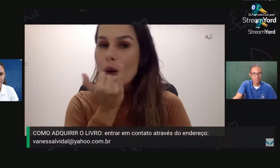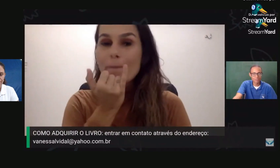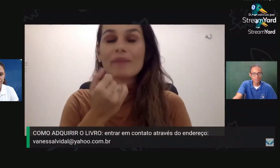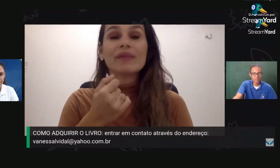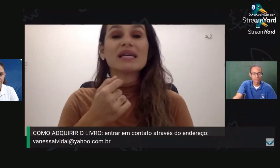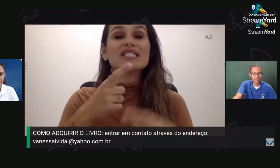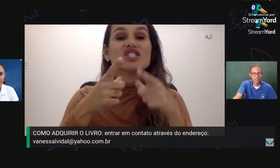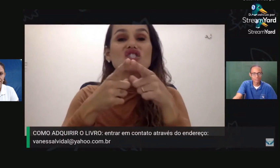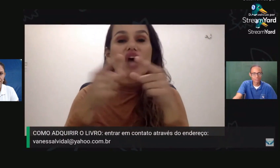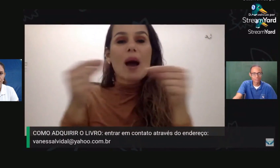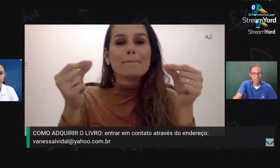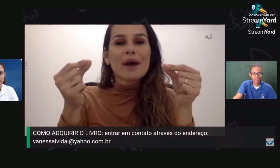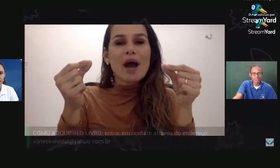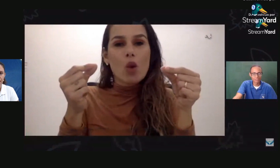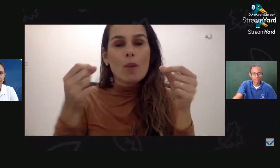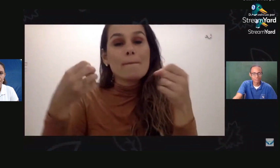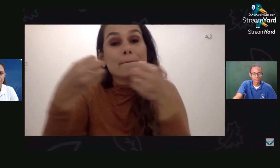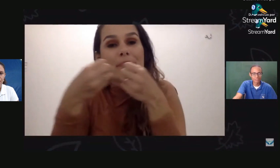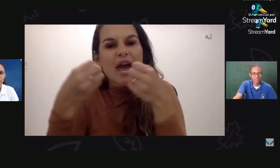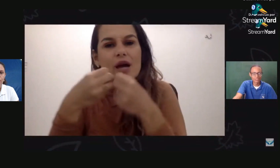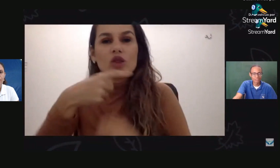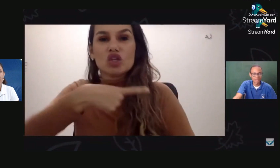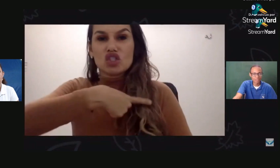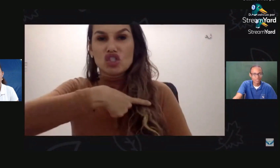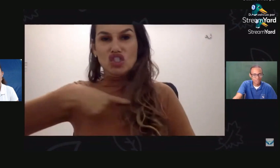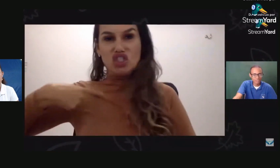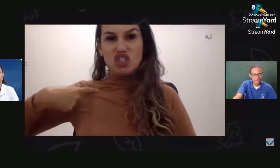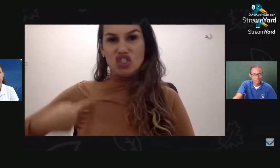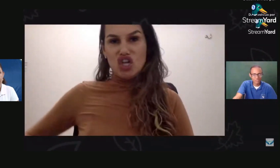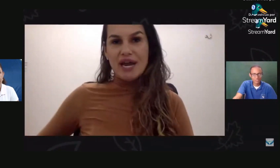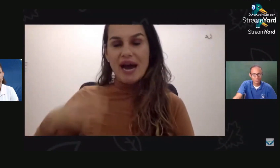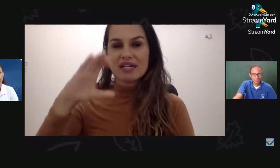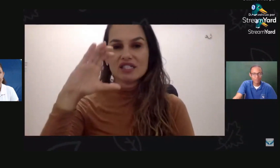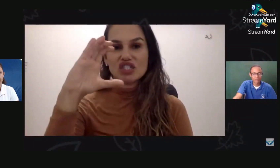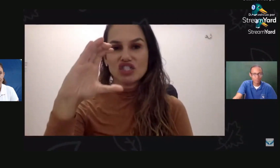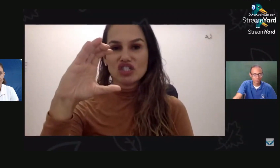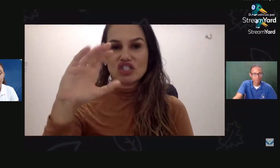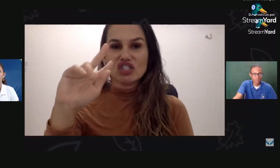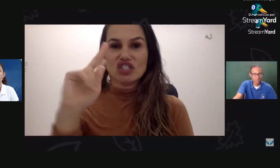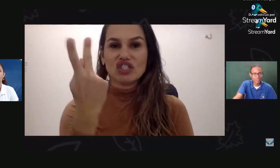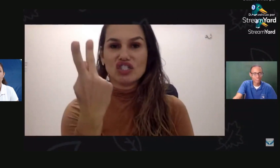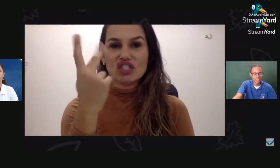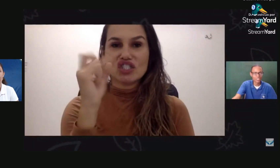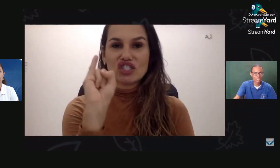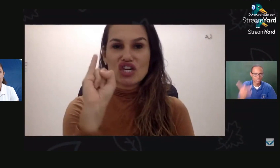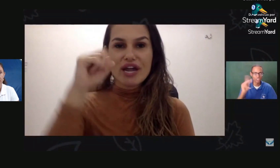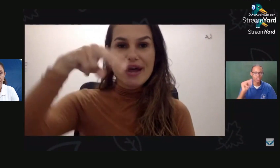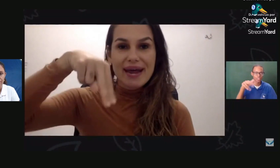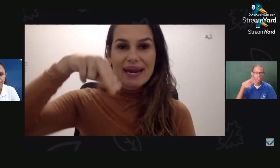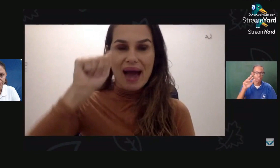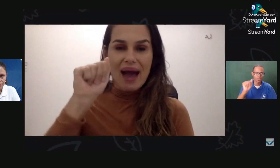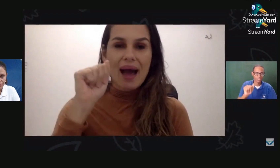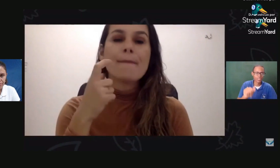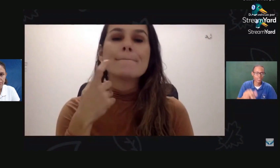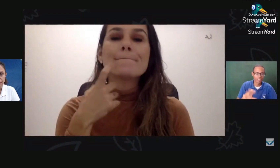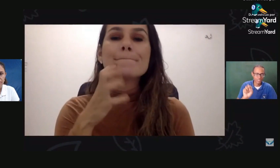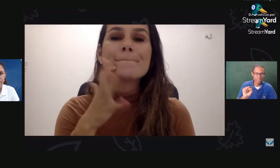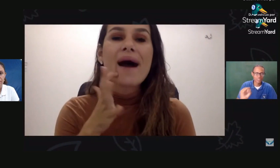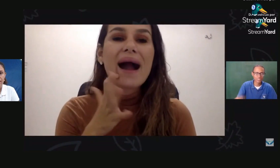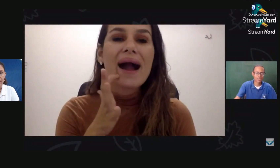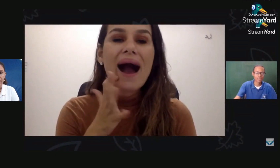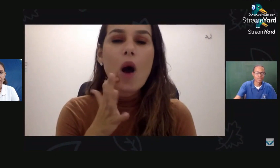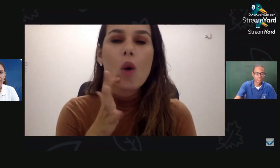viajar, perdão, fui viajar para o Japão, né? Fui viajar para a China